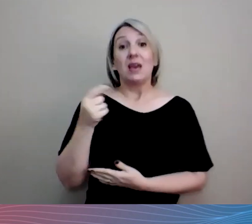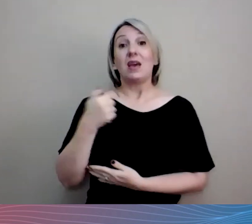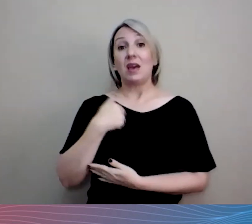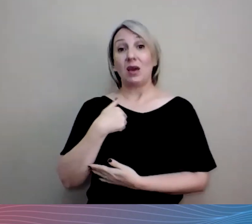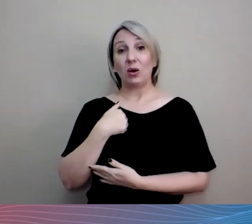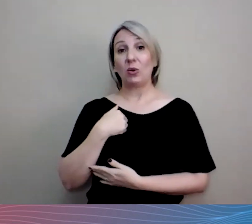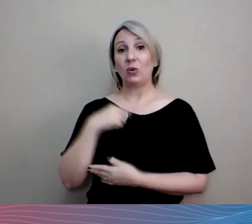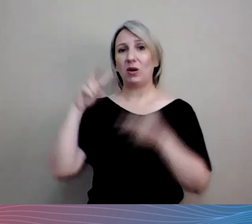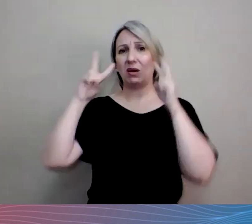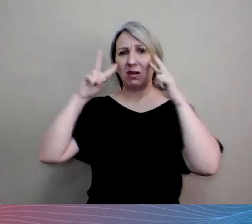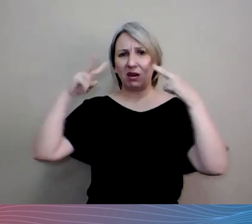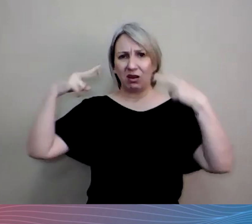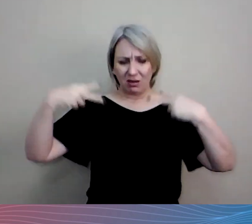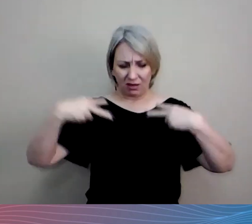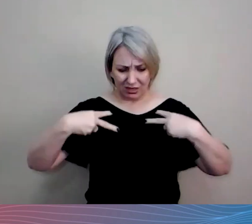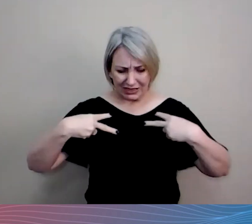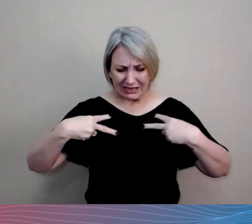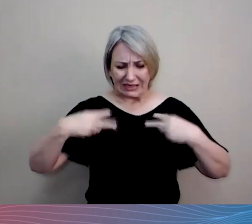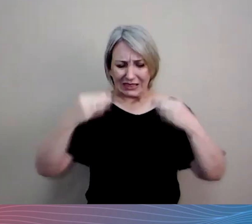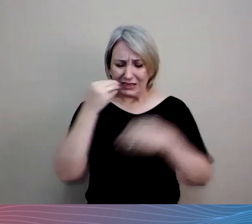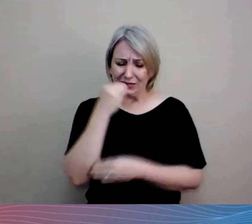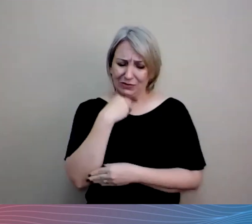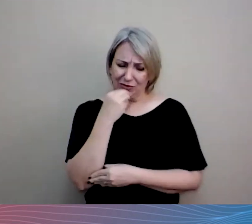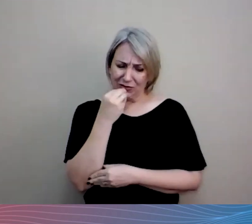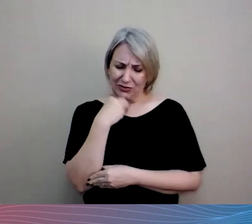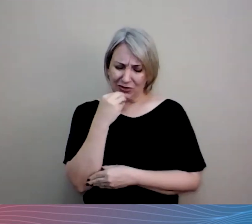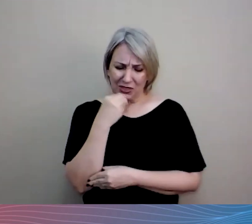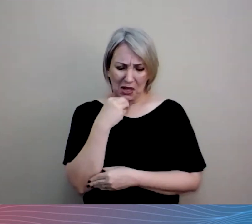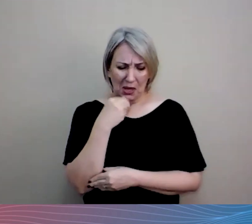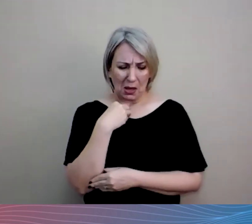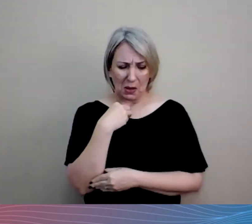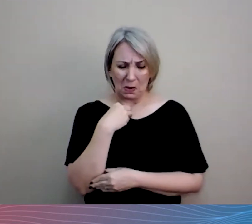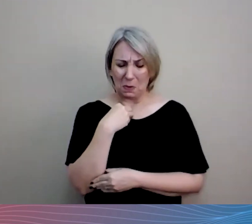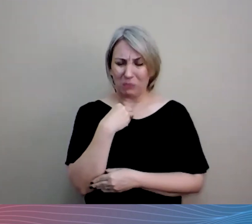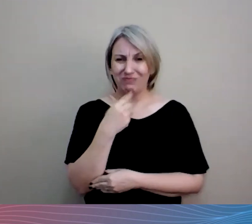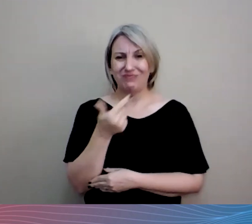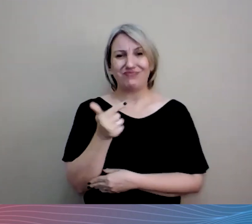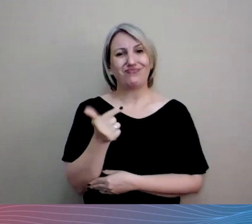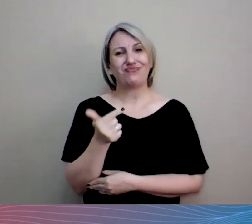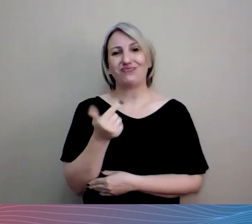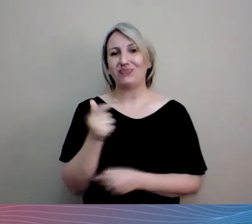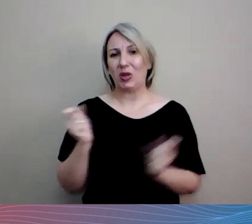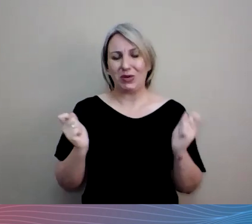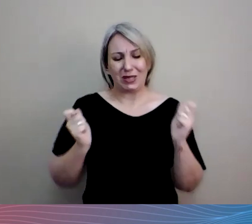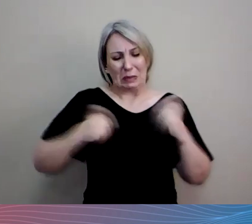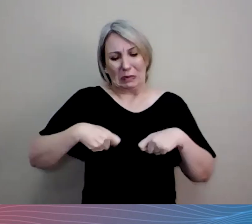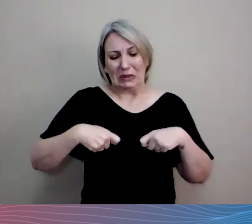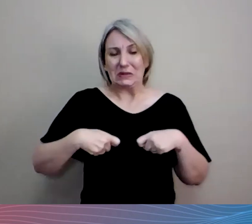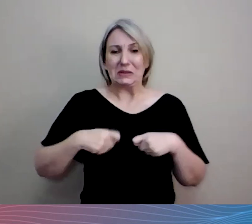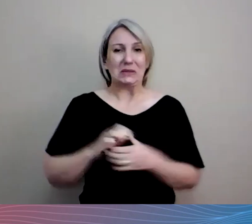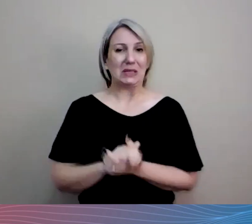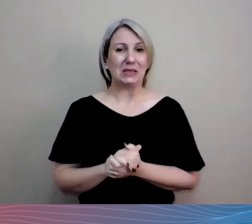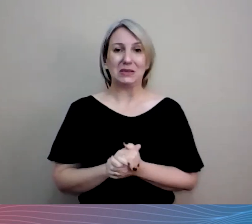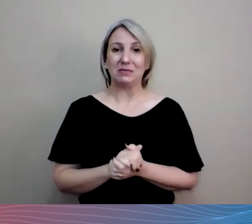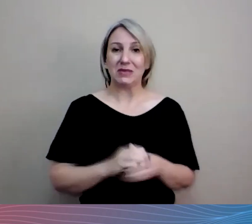sua condição é de incapacidade. Você não tem capacidade de fazer a obra de Deus,